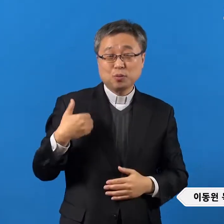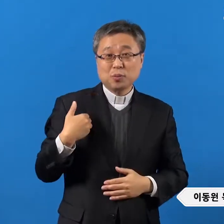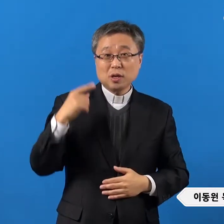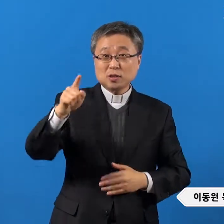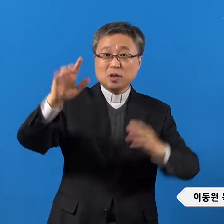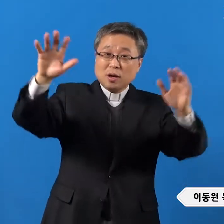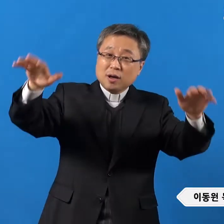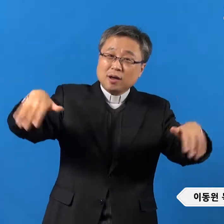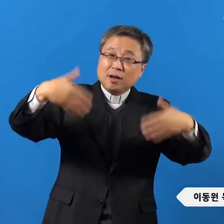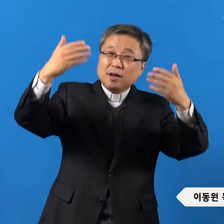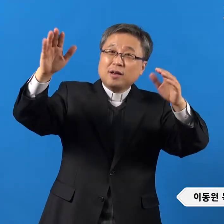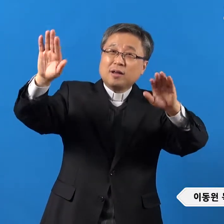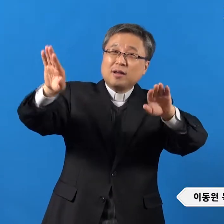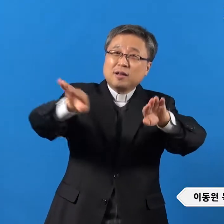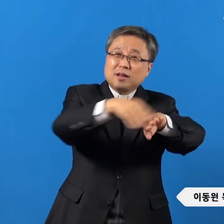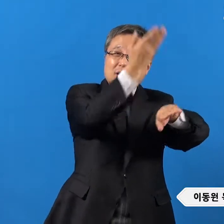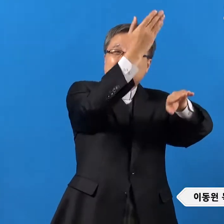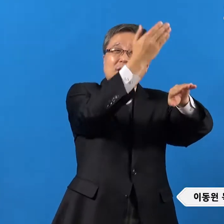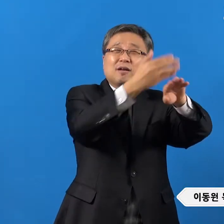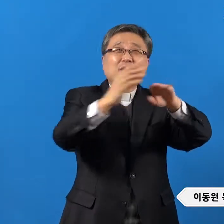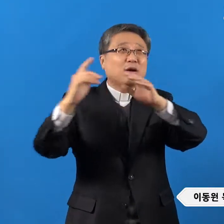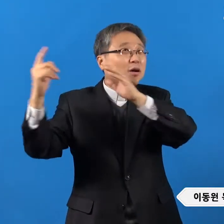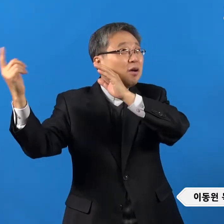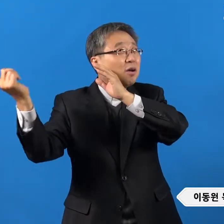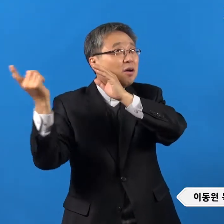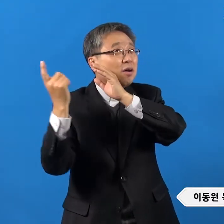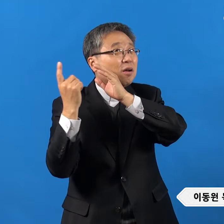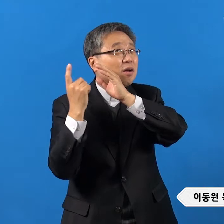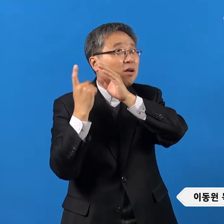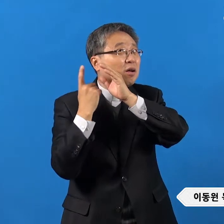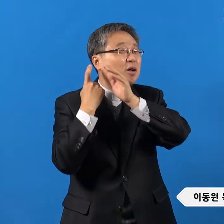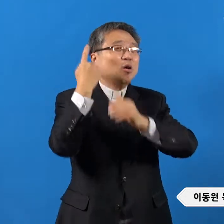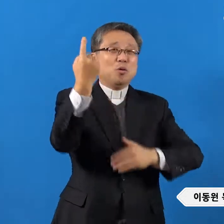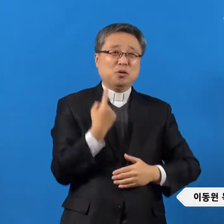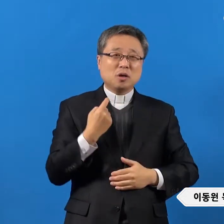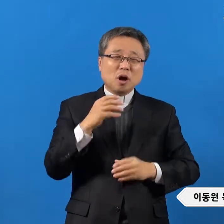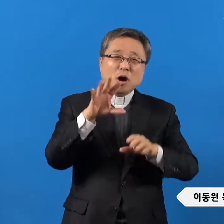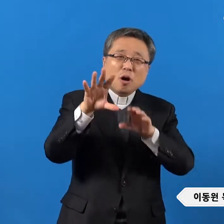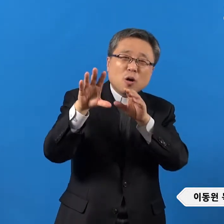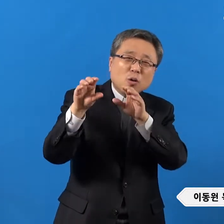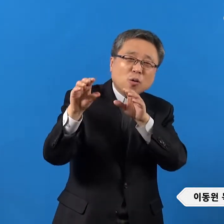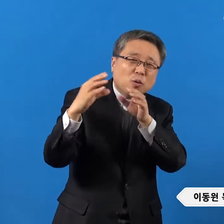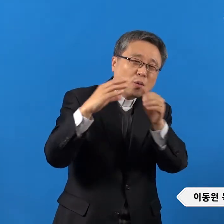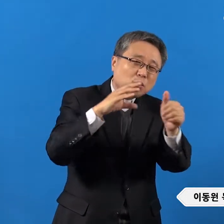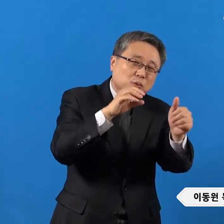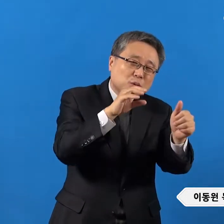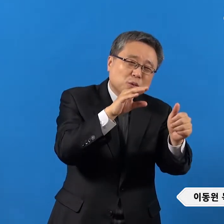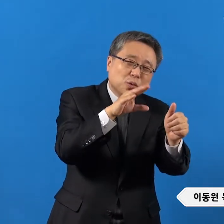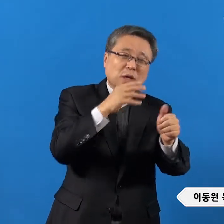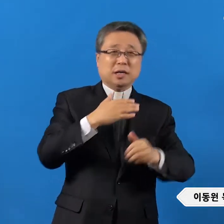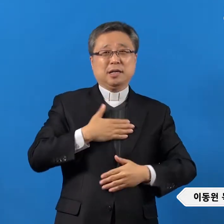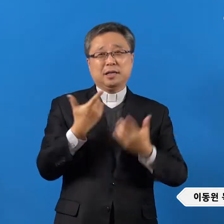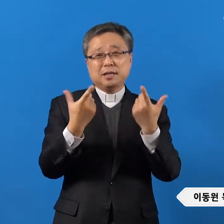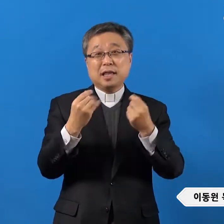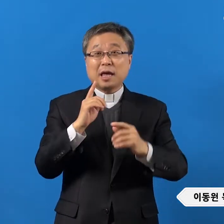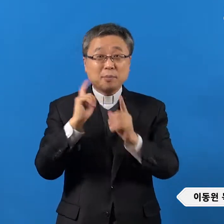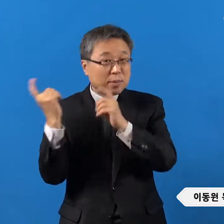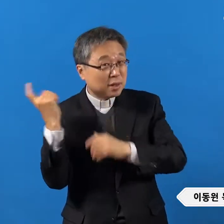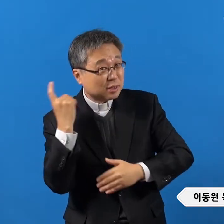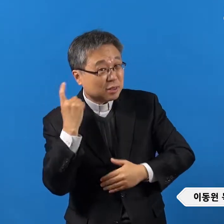바람결에 스치듯 들려오는 작은 속삭임으로 내 곁에 다가와 내게 말씀하시는 주의 음성을 여러분은